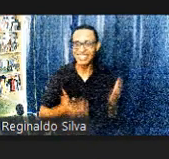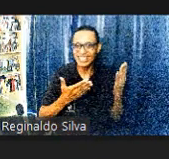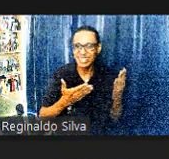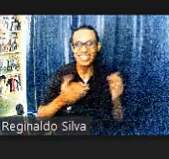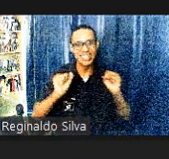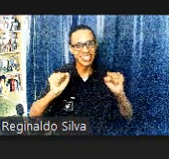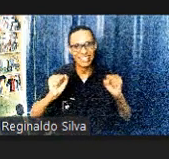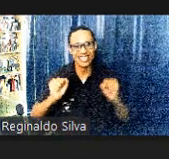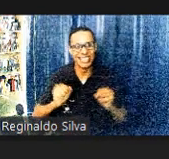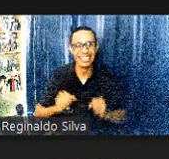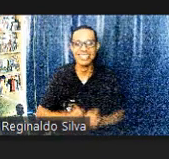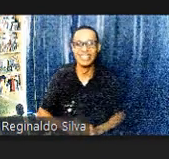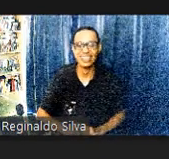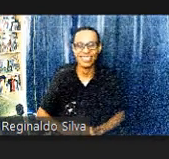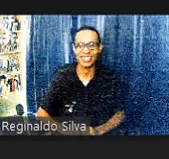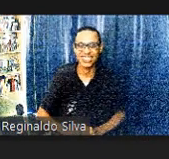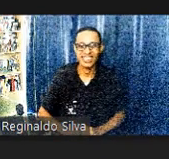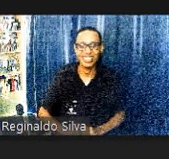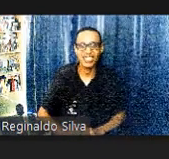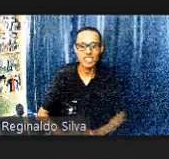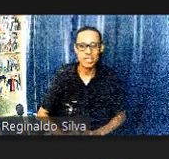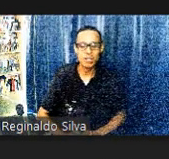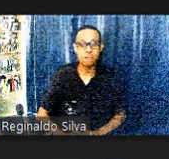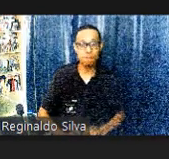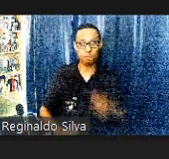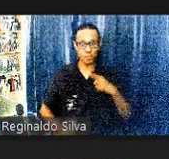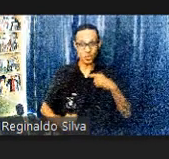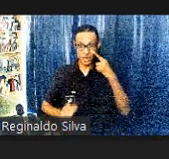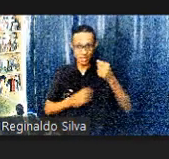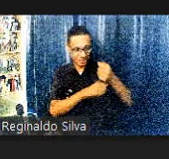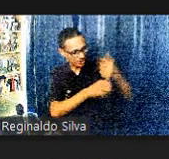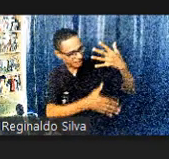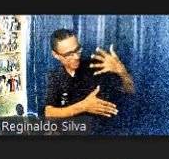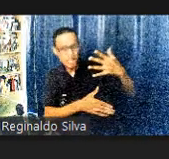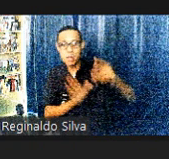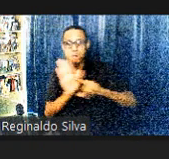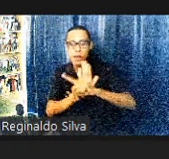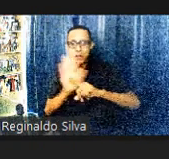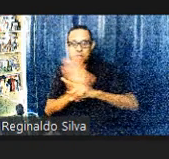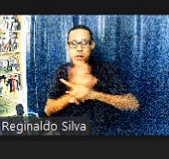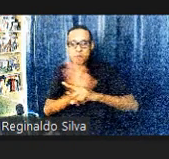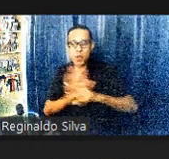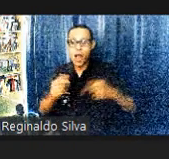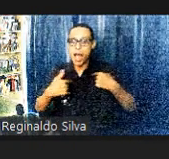Posso? Pode colocar umas perguntas aqui no chat também, que como eu não